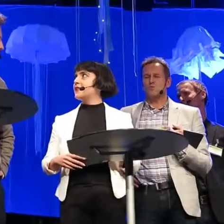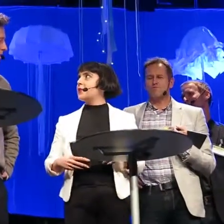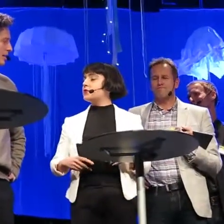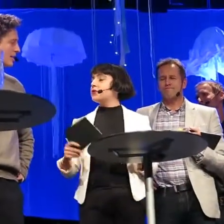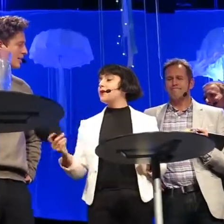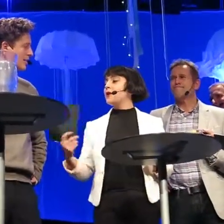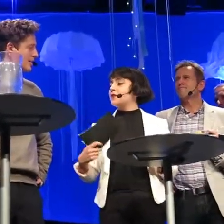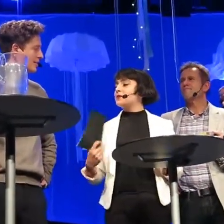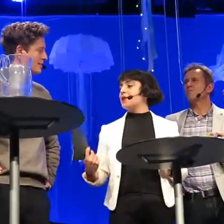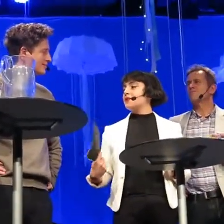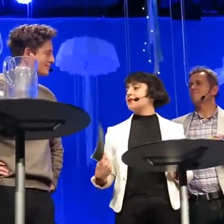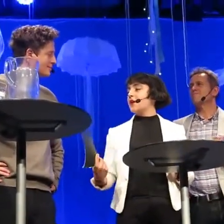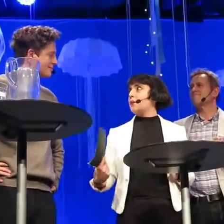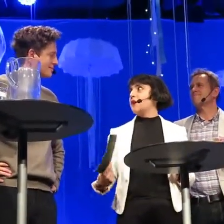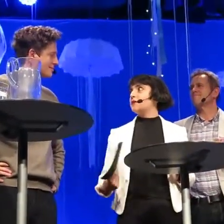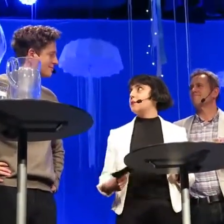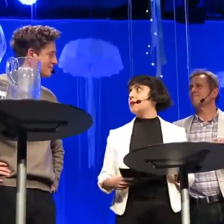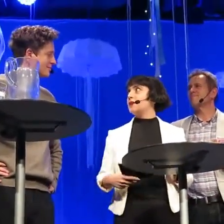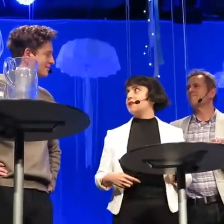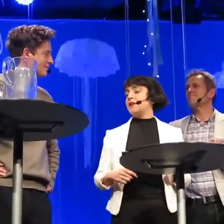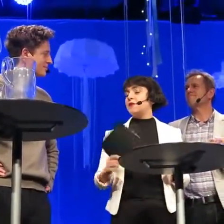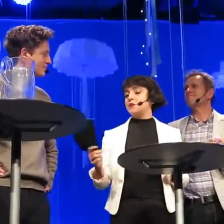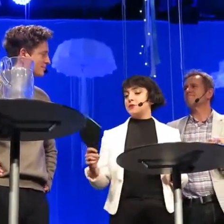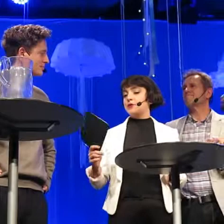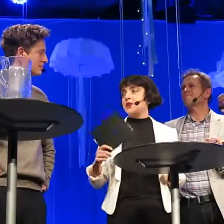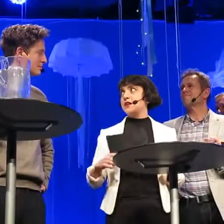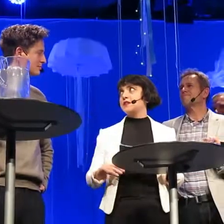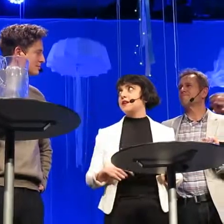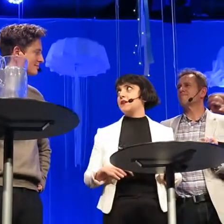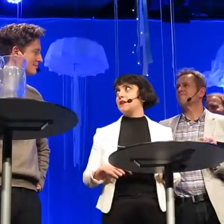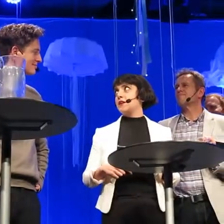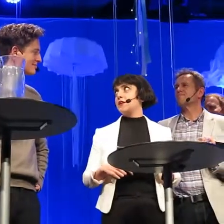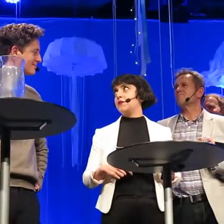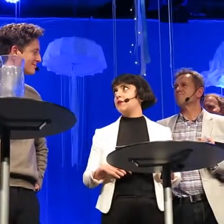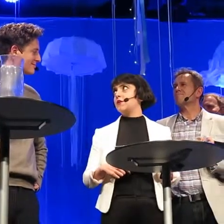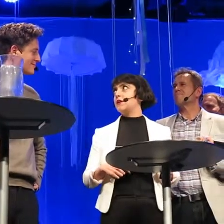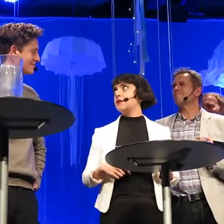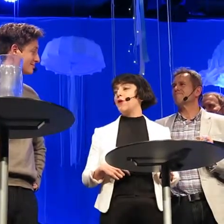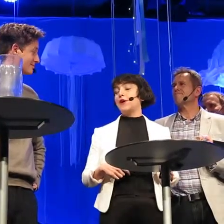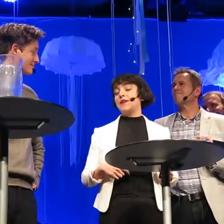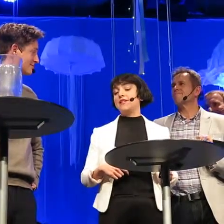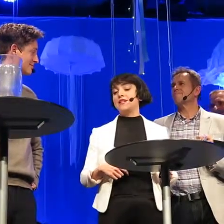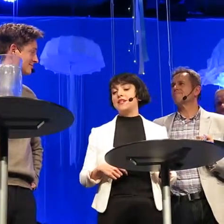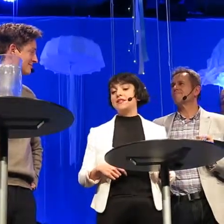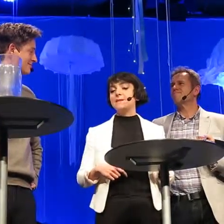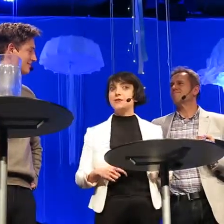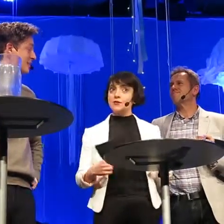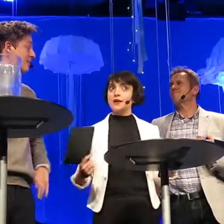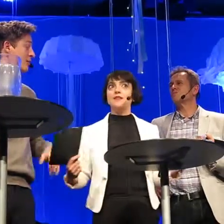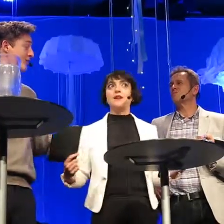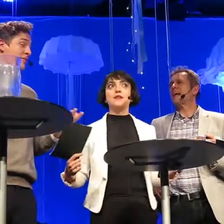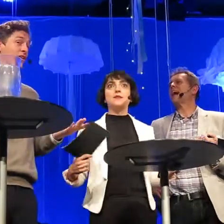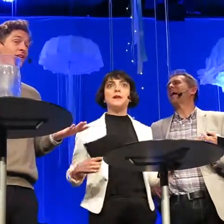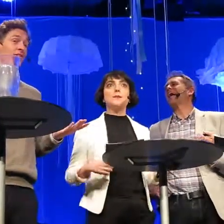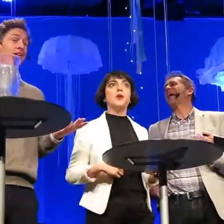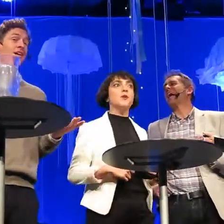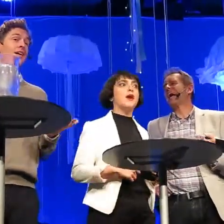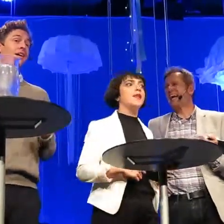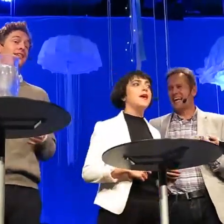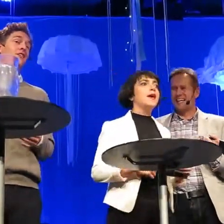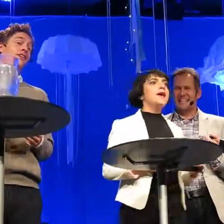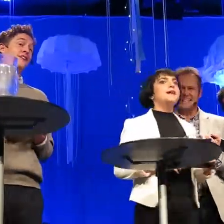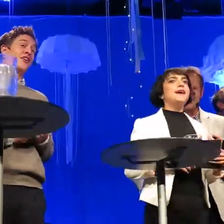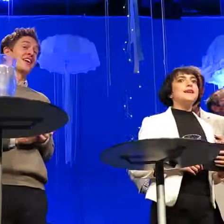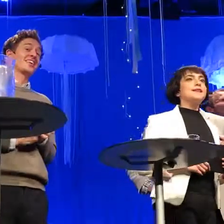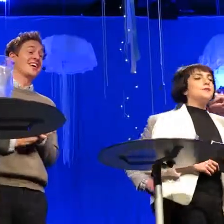Exakt. Och du har lovat mig att jag ska komma hälsa på i riksdagen eftersom du körde härskarteknik nyss och sa att har du aldrig varit i riksdagen? Så jag ser det som en fördel. Tack så